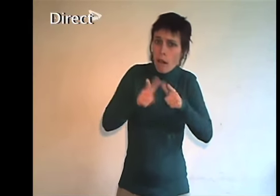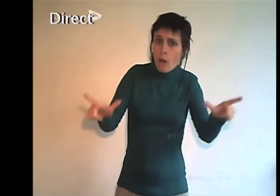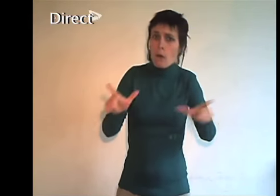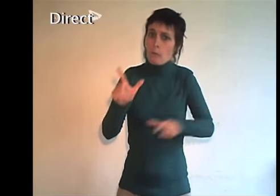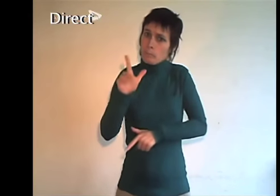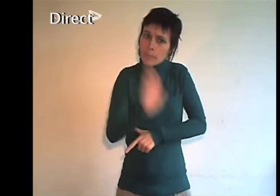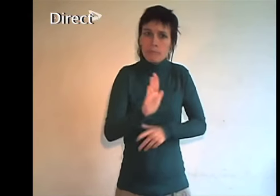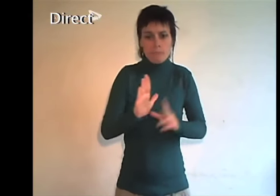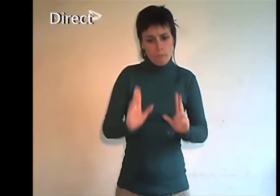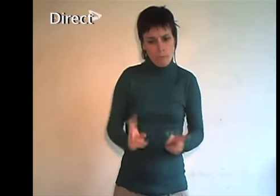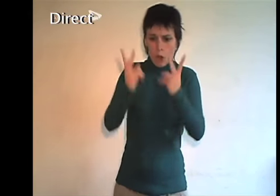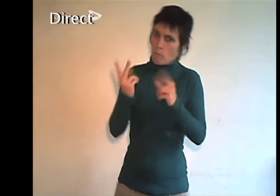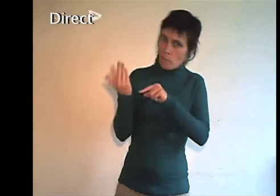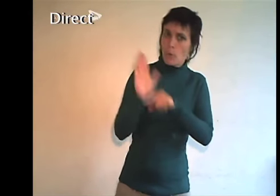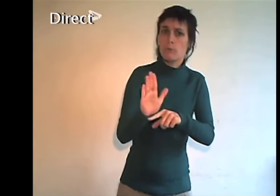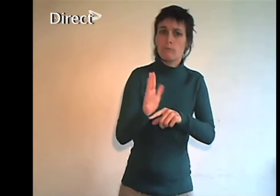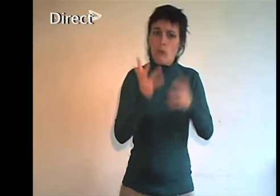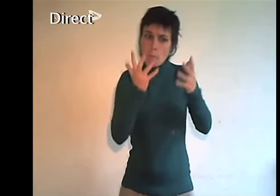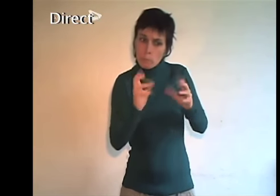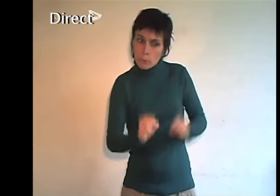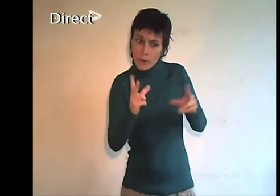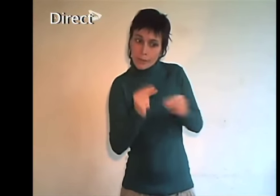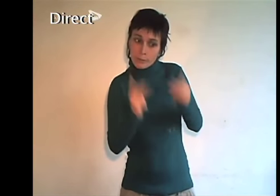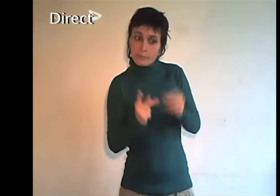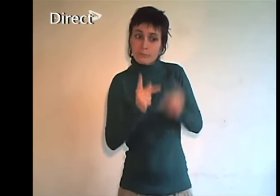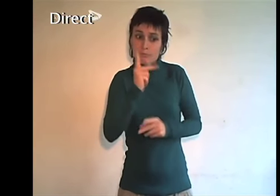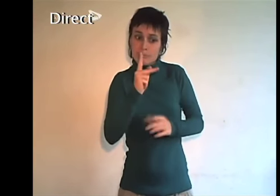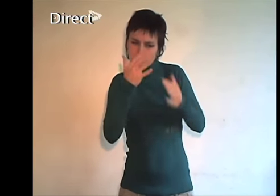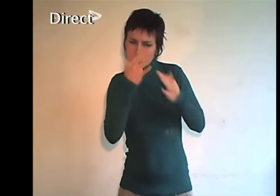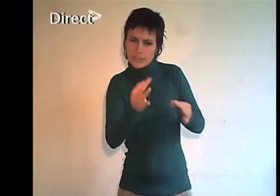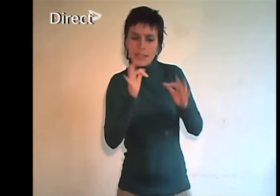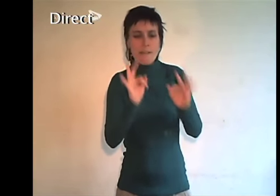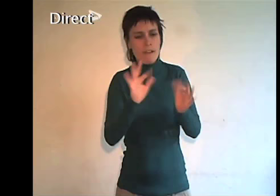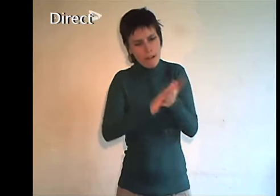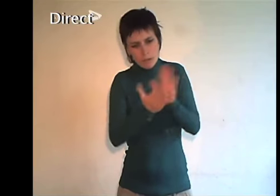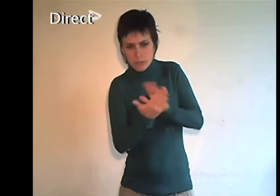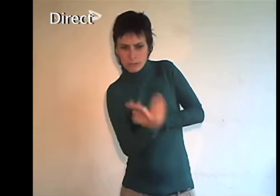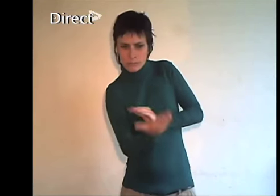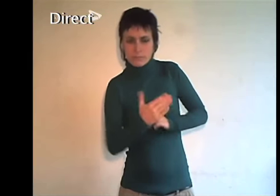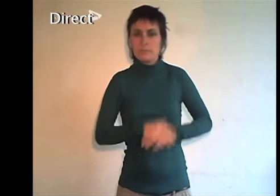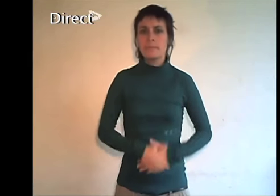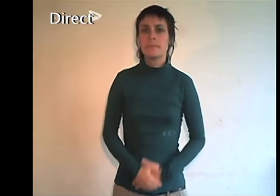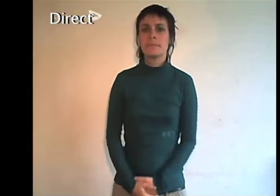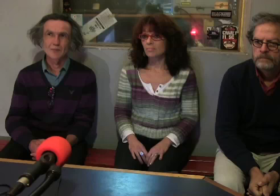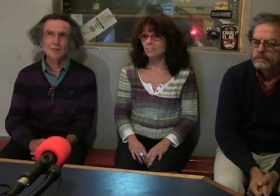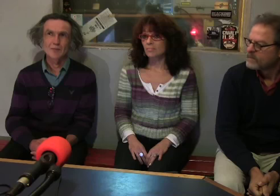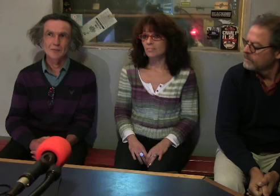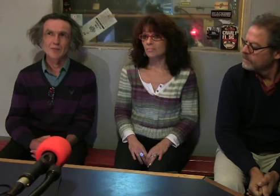et linguistiques. Alors est-ce que vous pouvez en dire un tout petit peu plus sur cette association ?